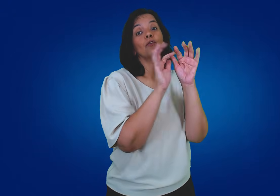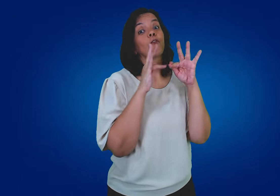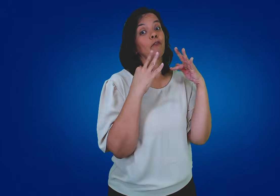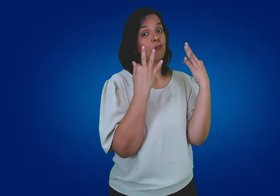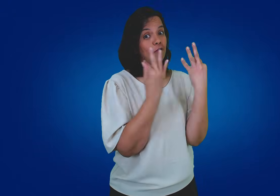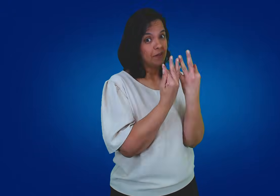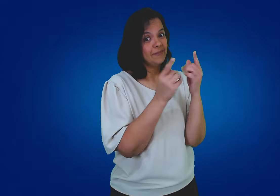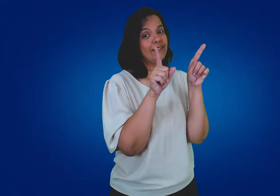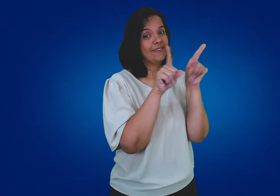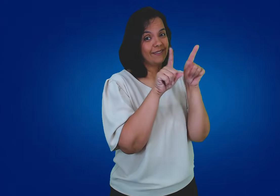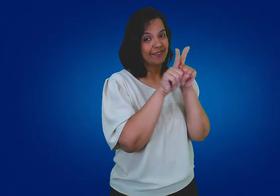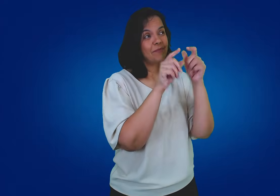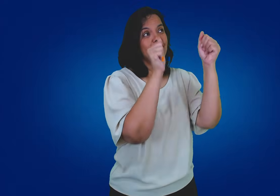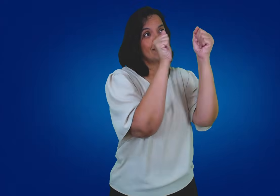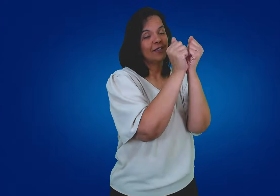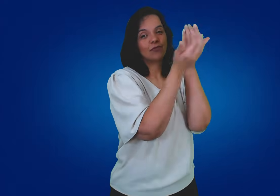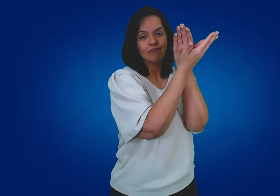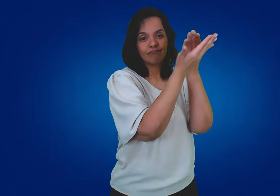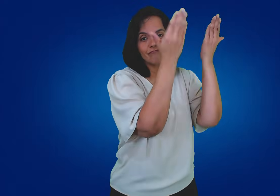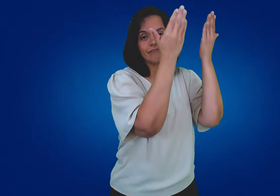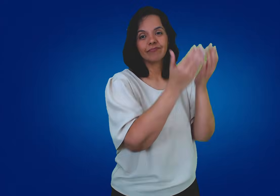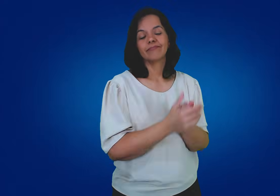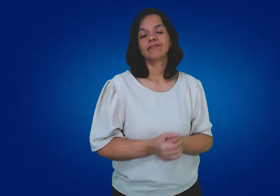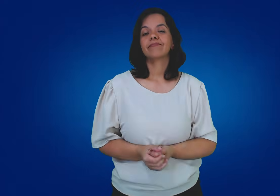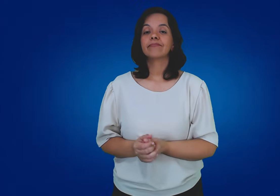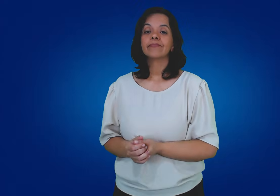Deus com a nossa família.